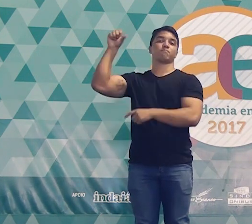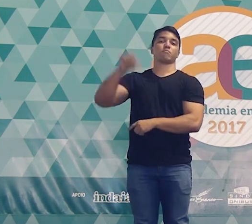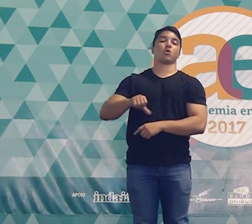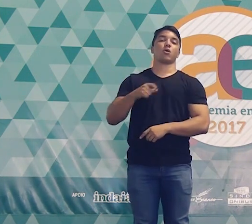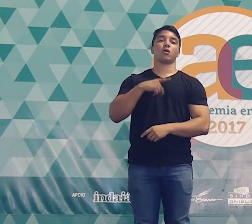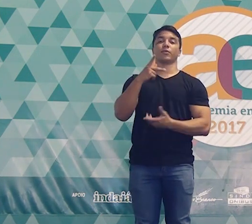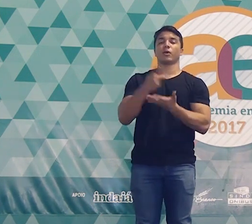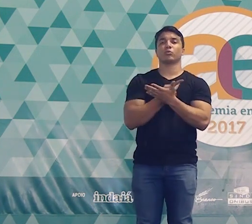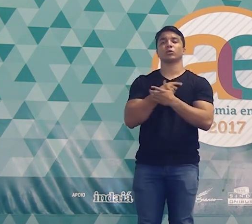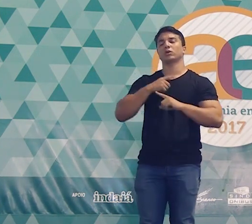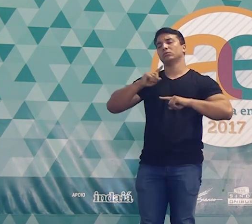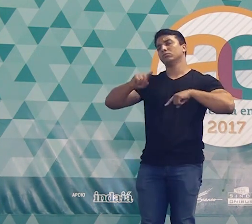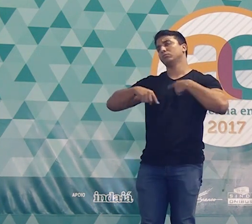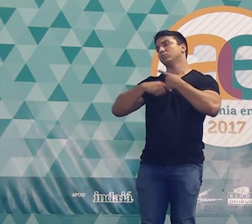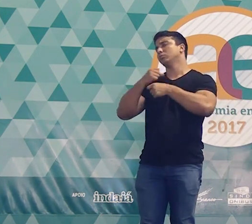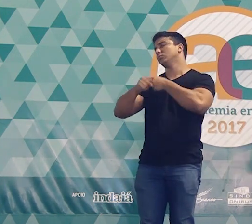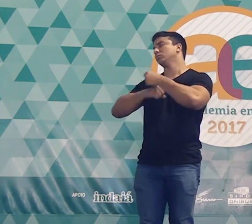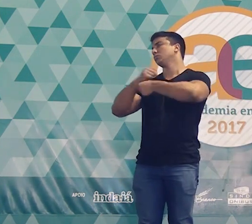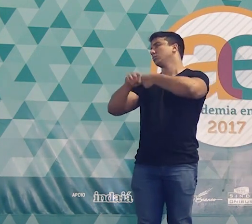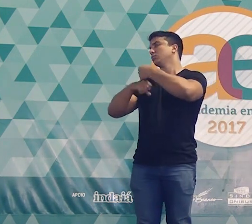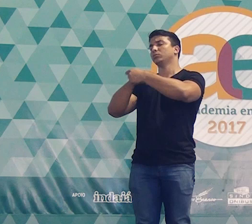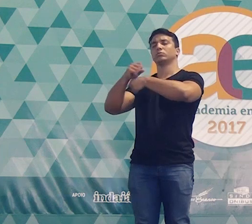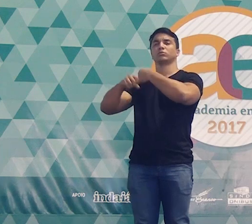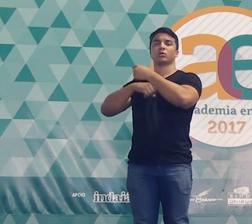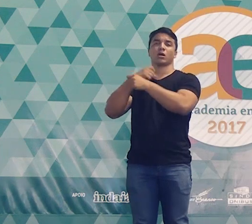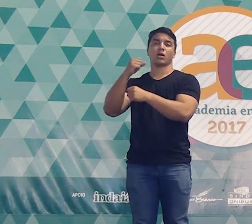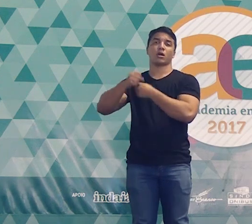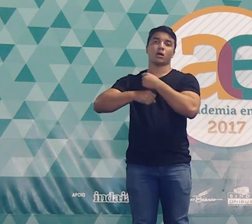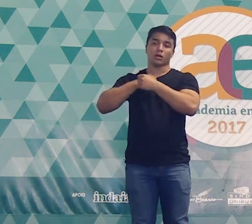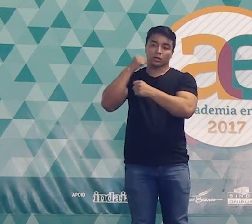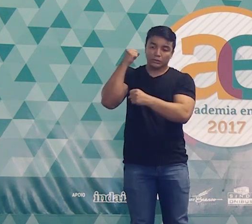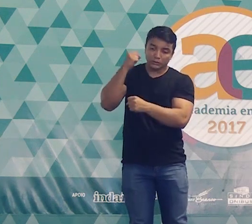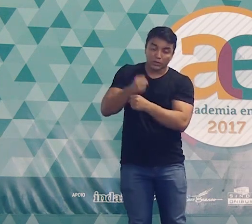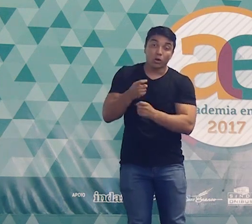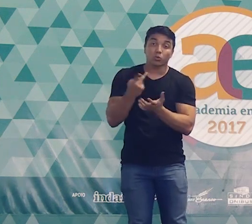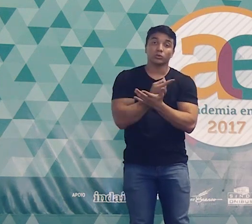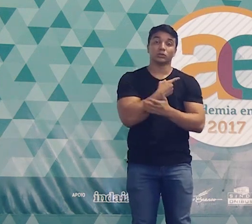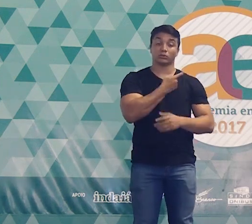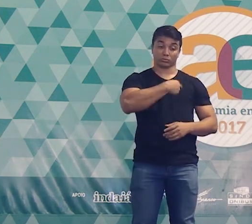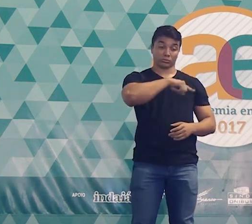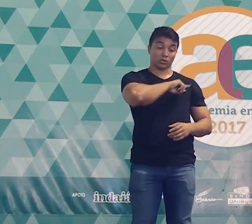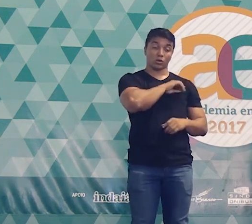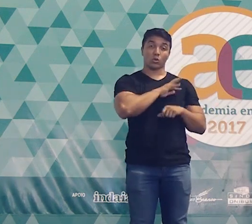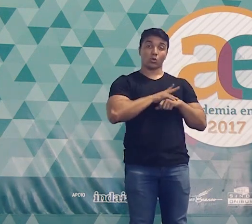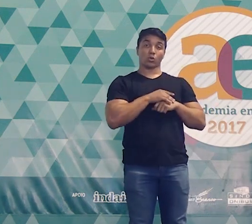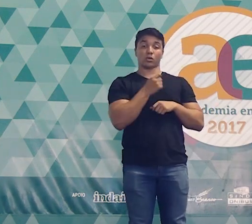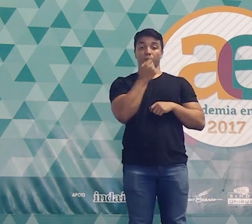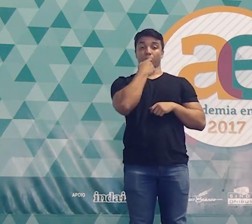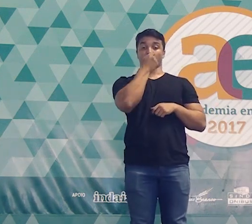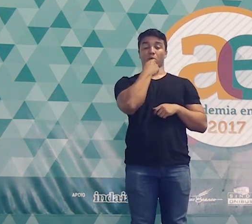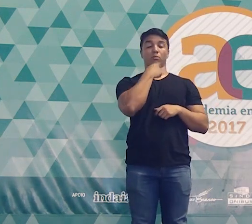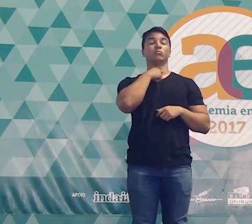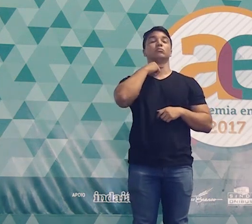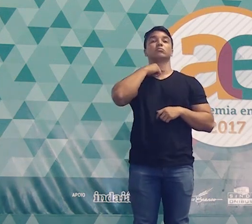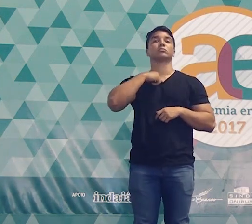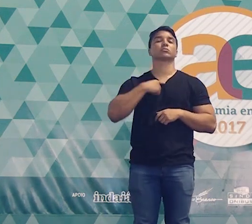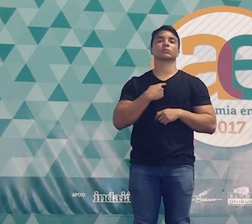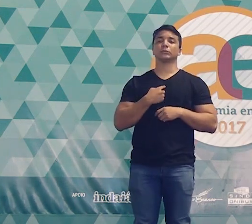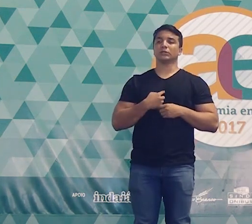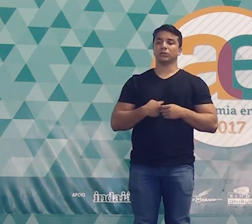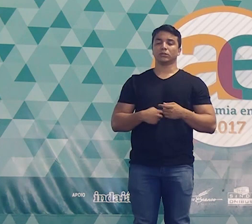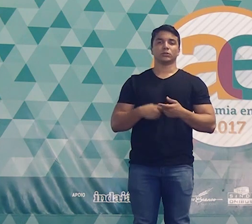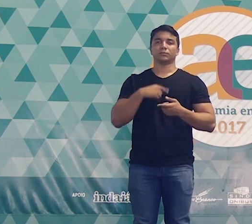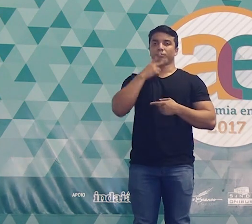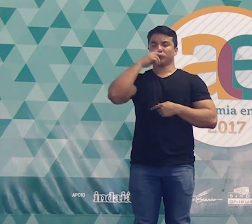acontece durante vários anos. Então, quando você pega aquela bacteriose, você usa um antibiótico específico e não dá certo, aí você tem que